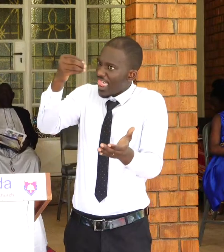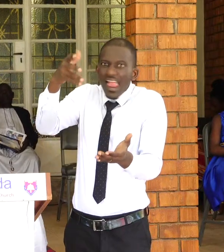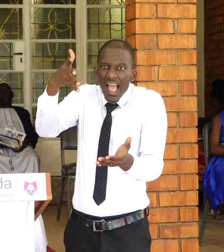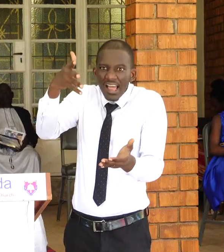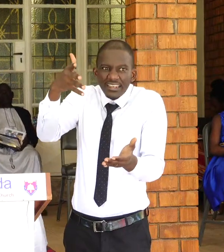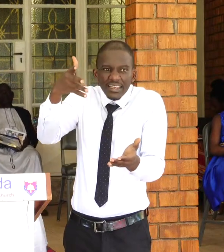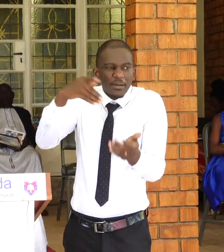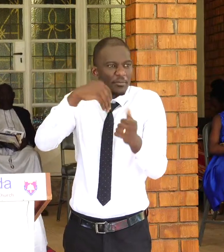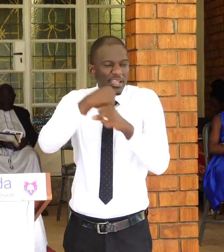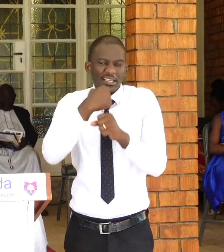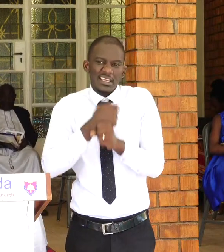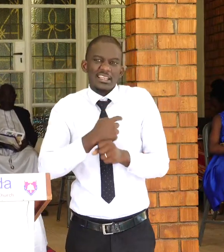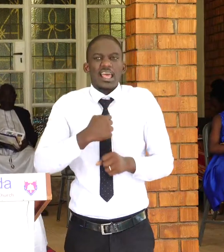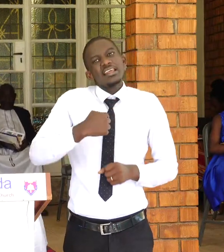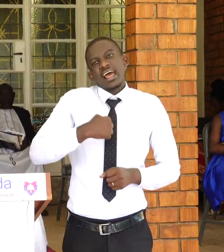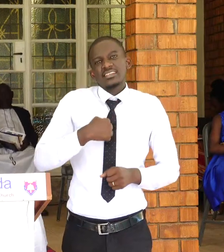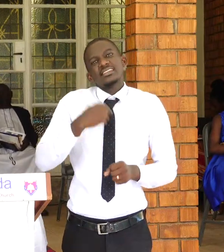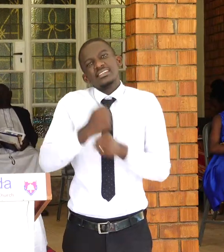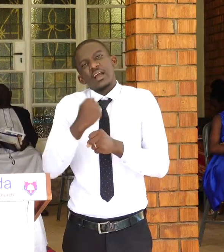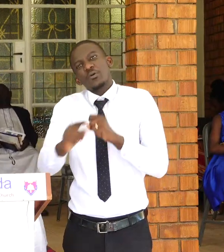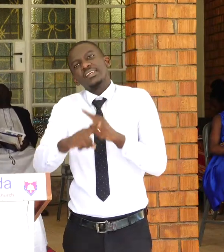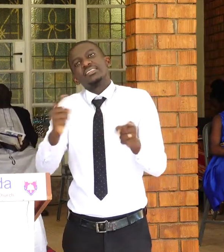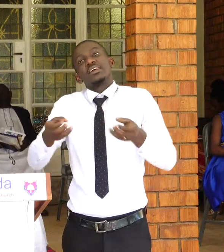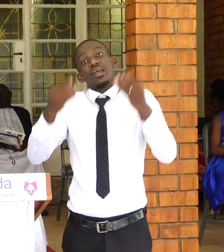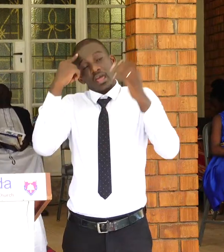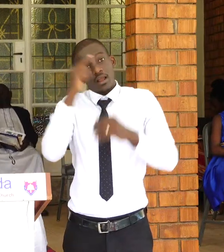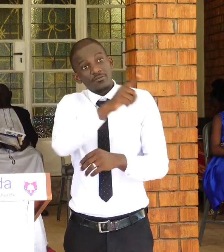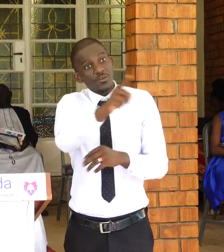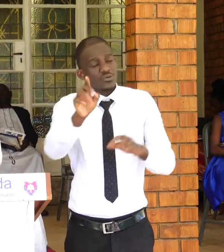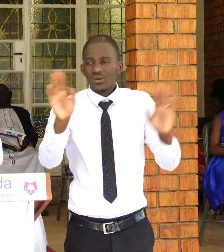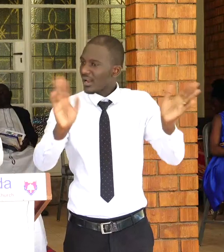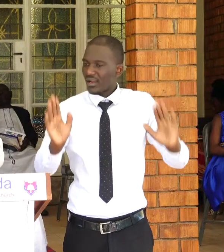kimuleetera kulowoozesa nti yakola saddaaka ku lulwo.